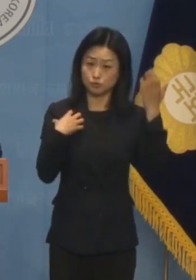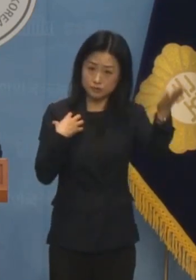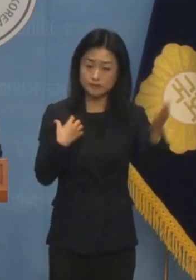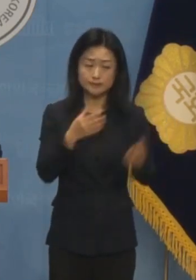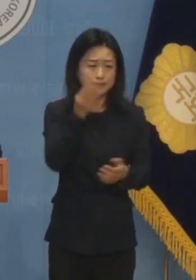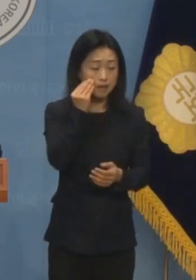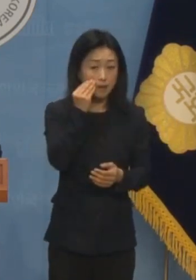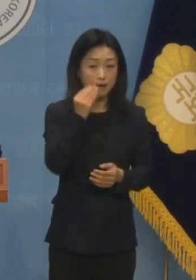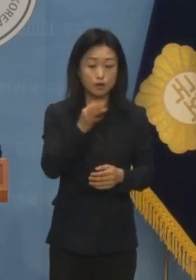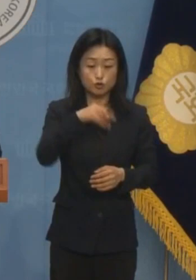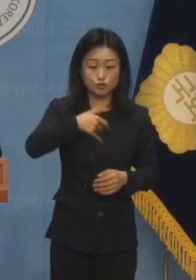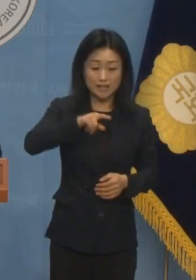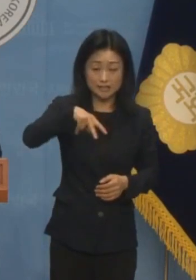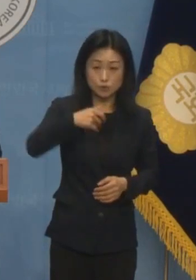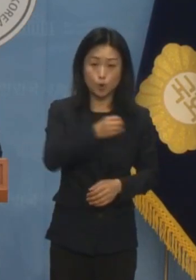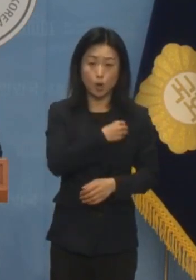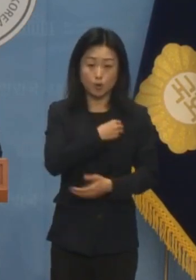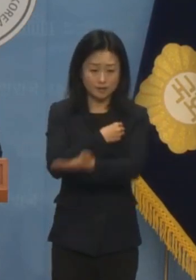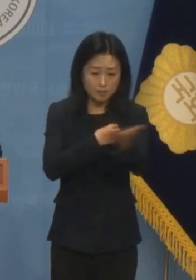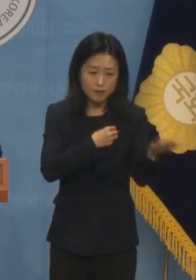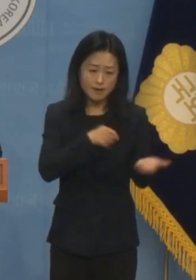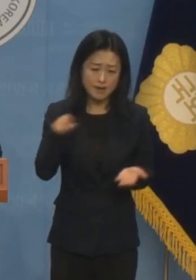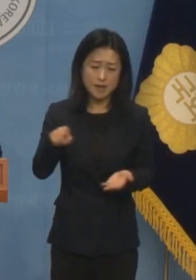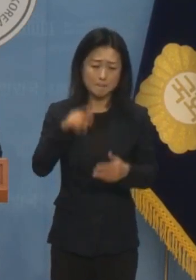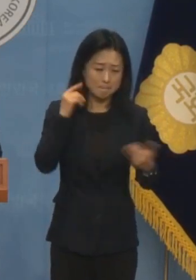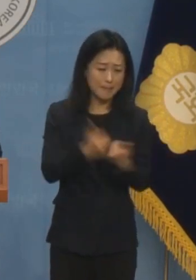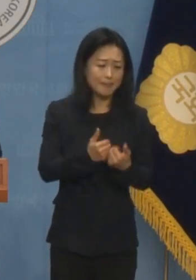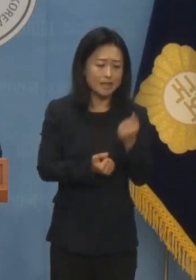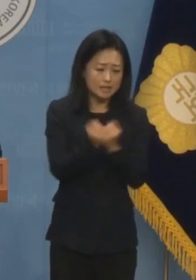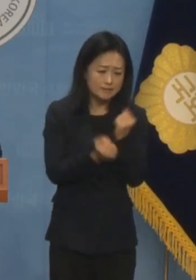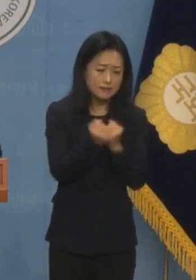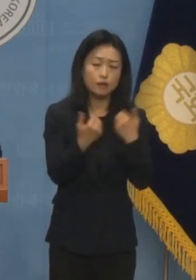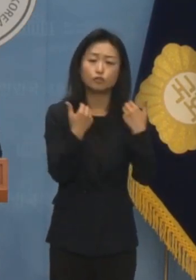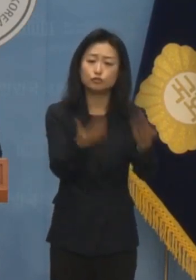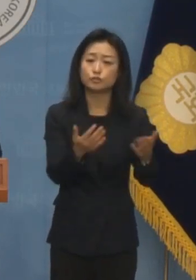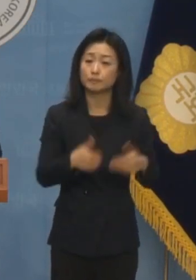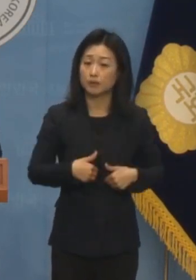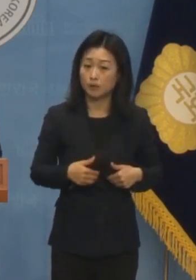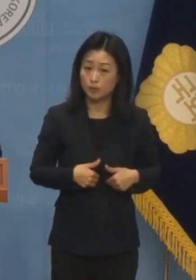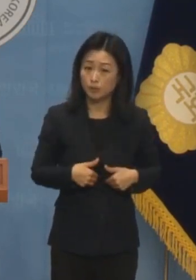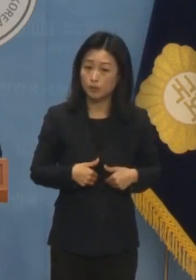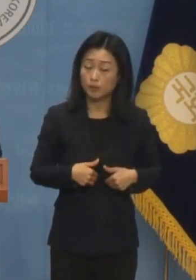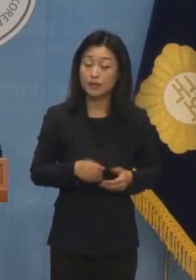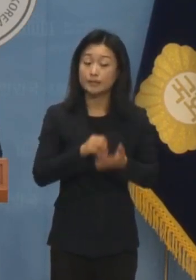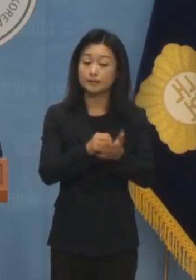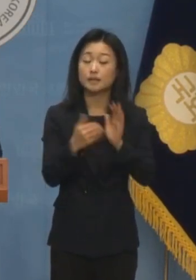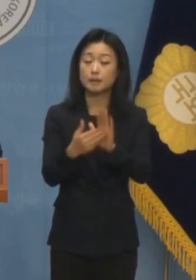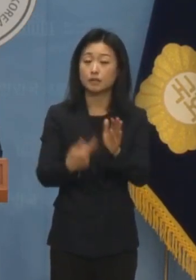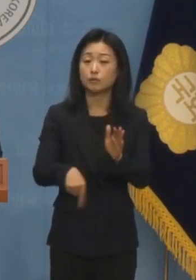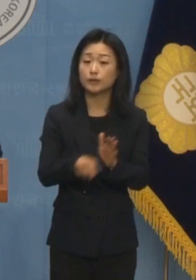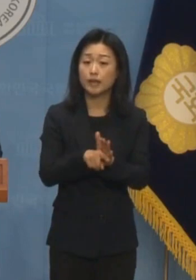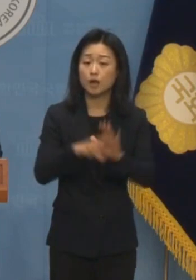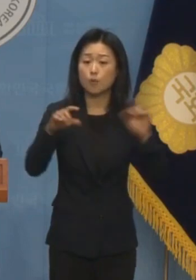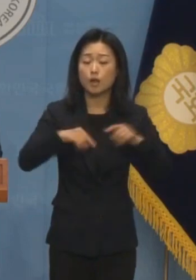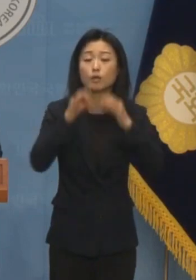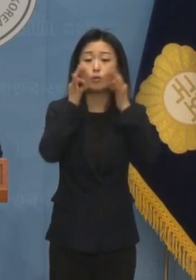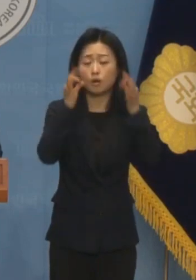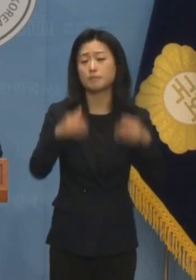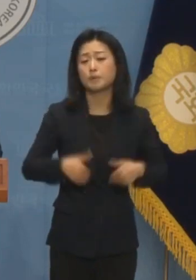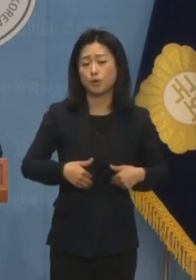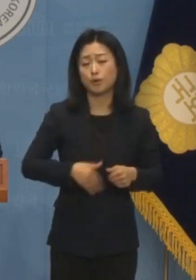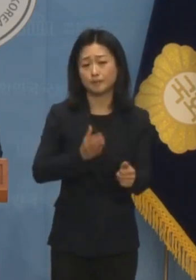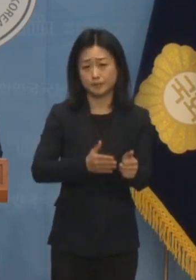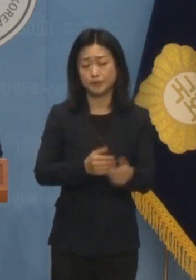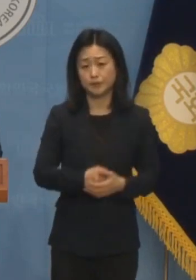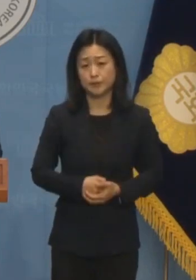회원국들에게 사도 강산의 세계유산 등제 반대 이유를 명확하게 밝히고 등재를 막기 위한 외교적 노력을 다